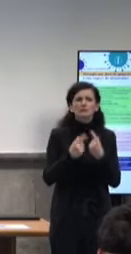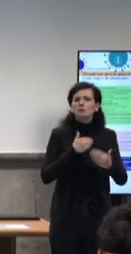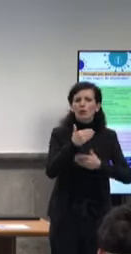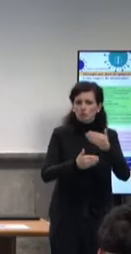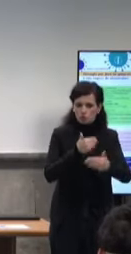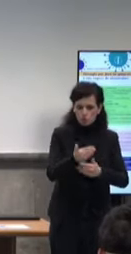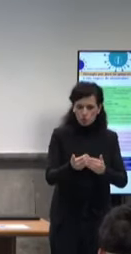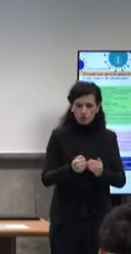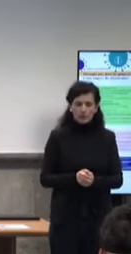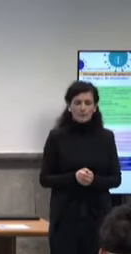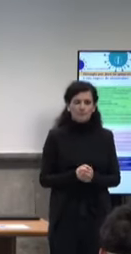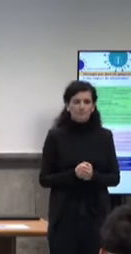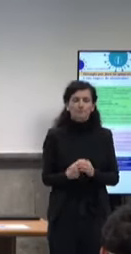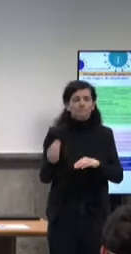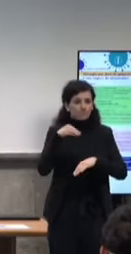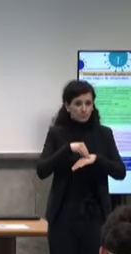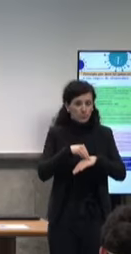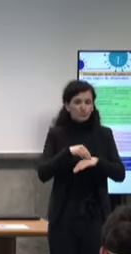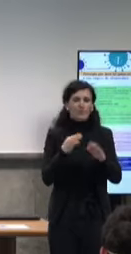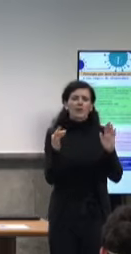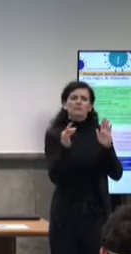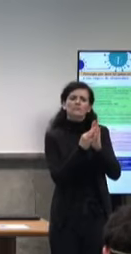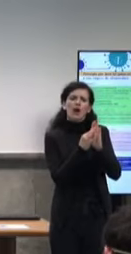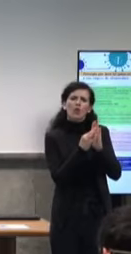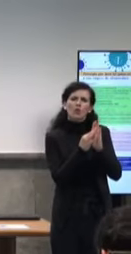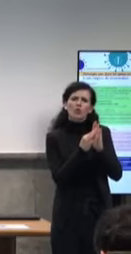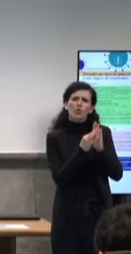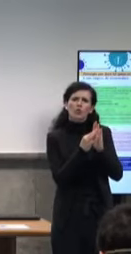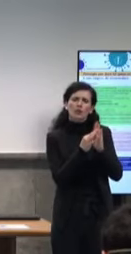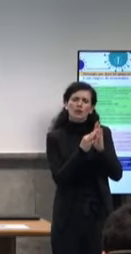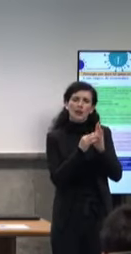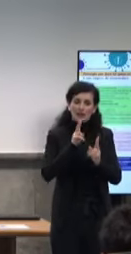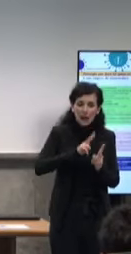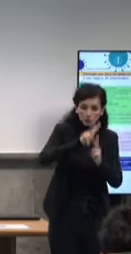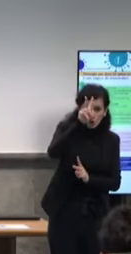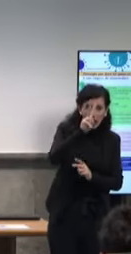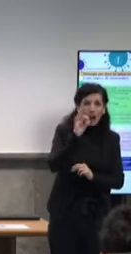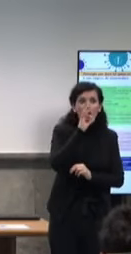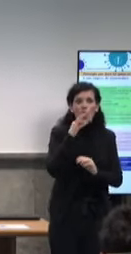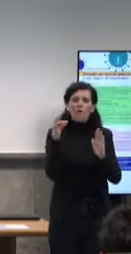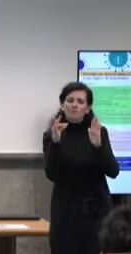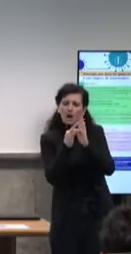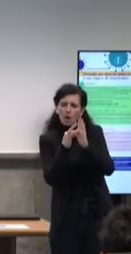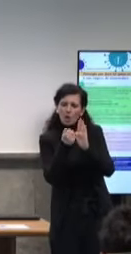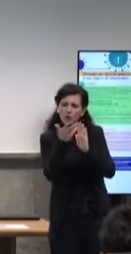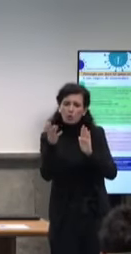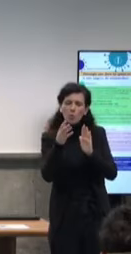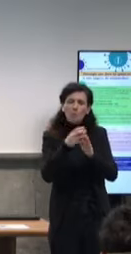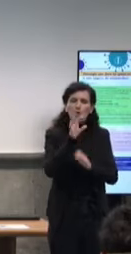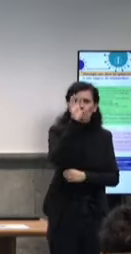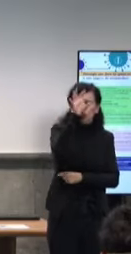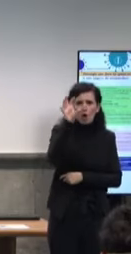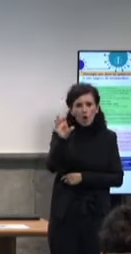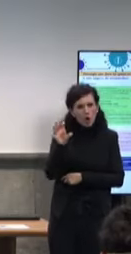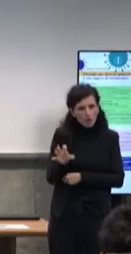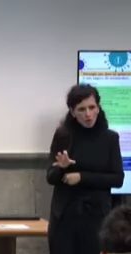un valore nazionale o viene calcolato zona per zona e poi dovremo scendere